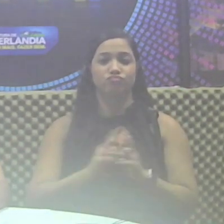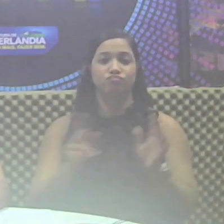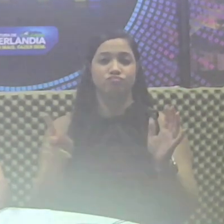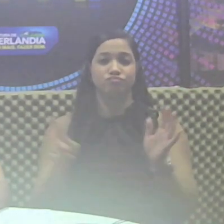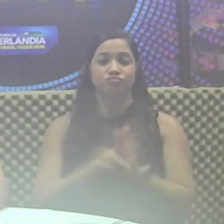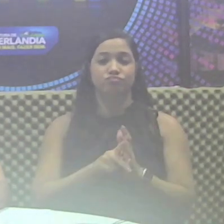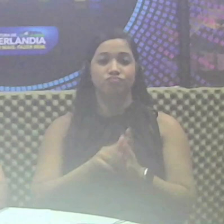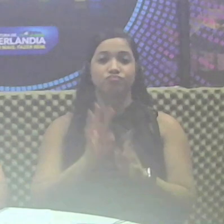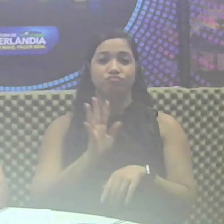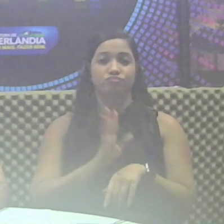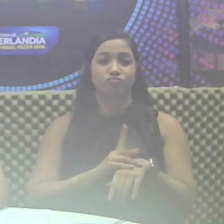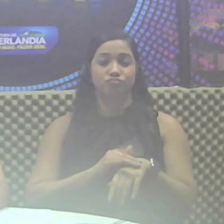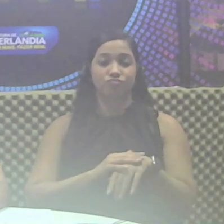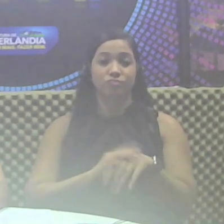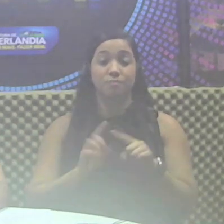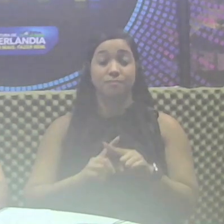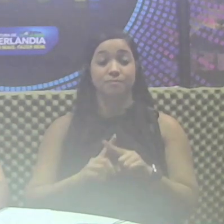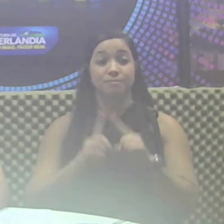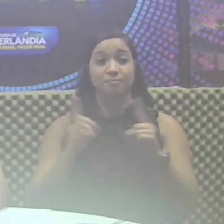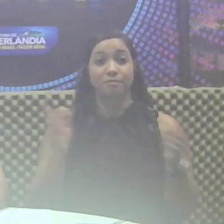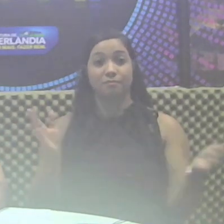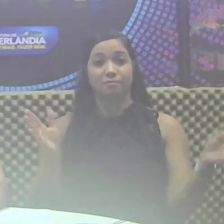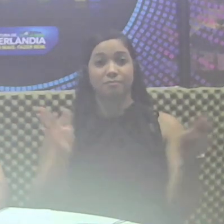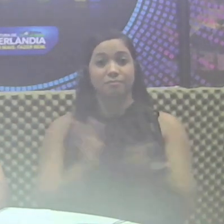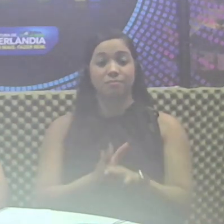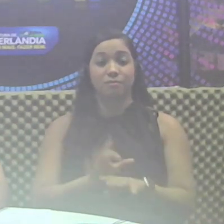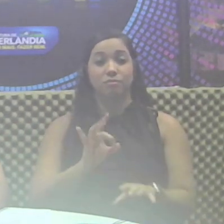da doença. No entanto, até o momento, apenas